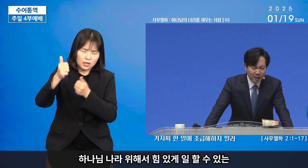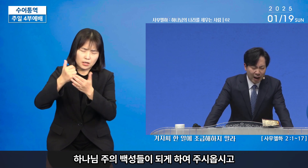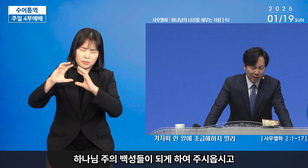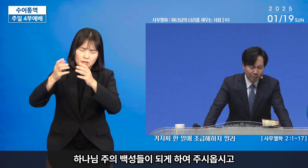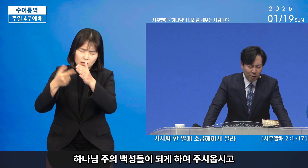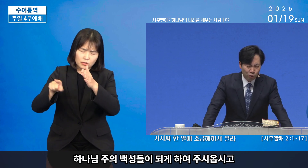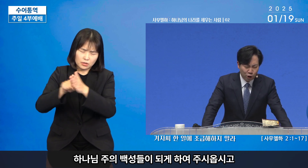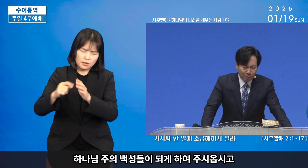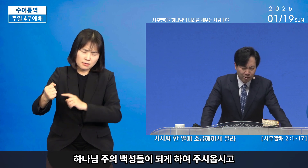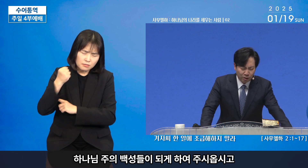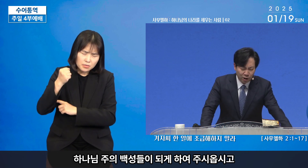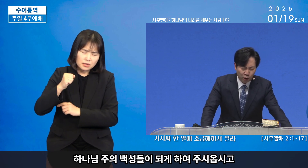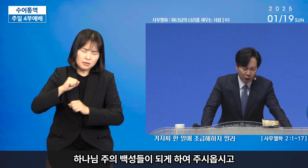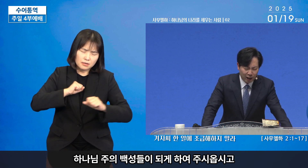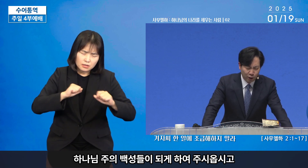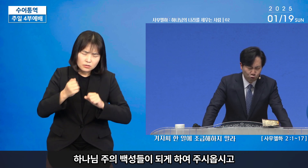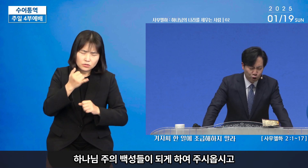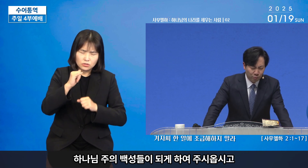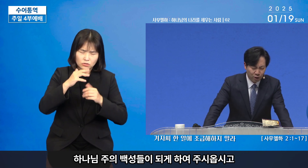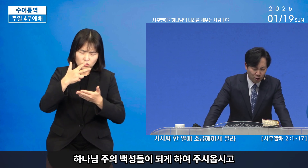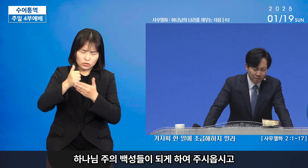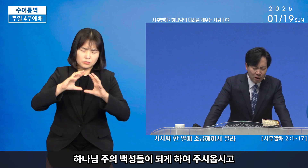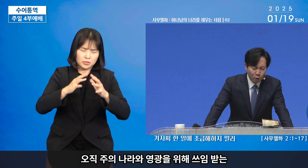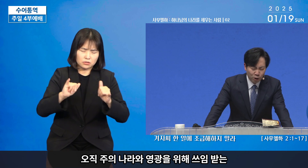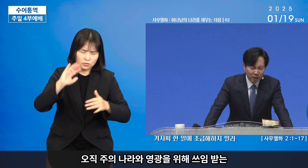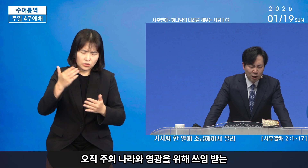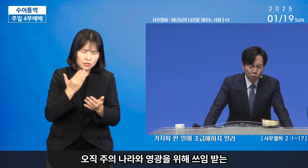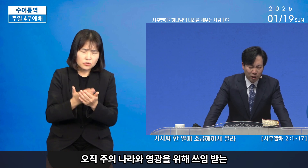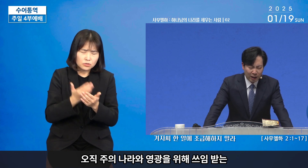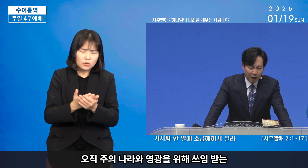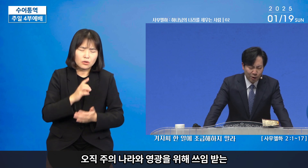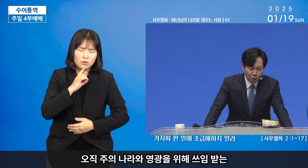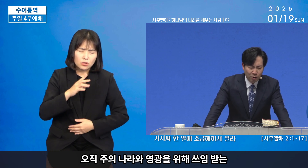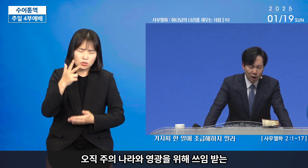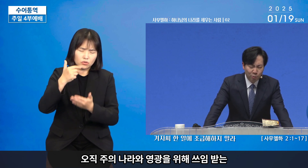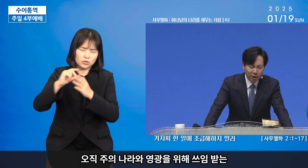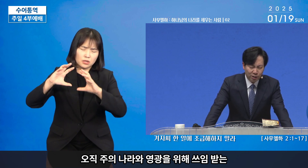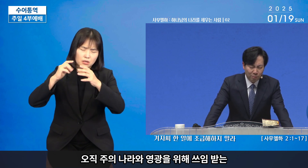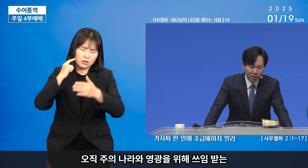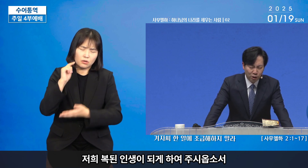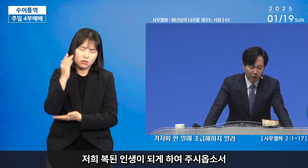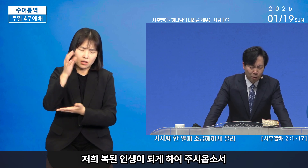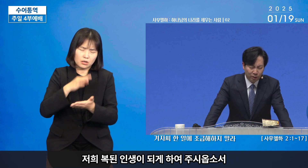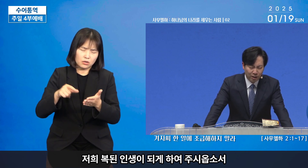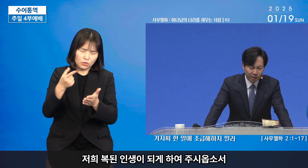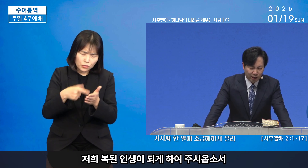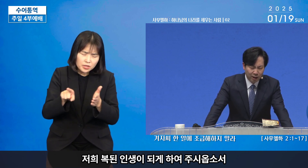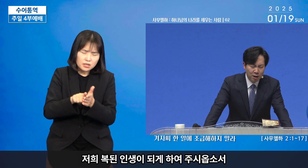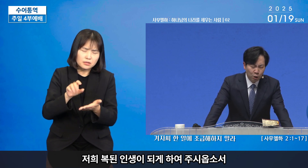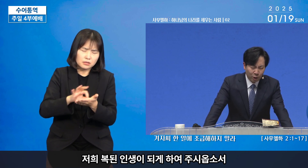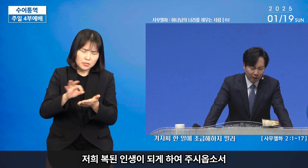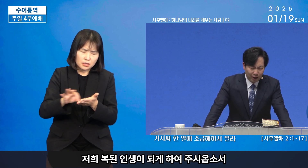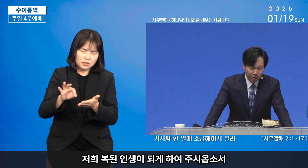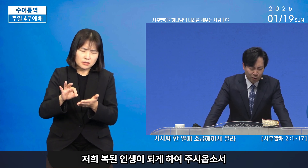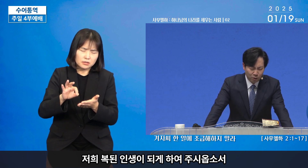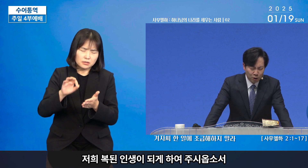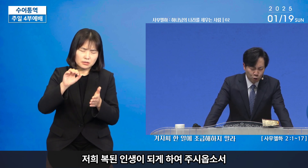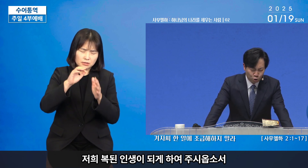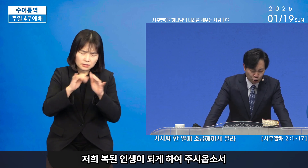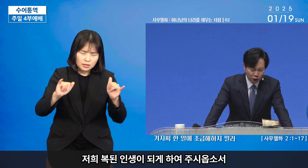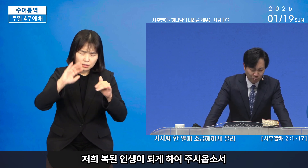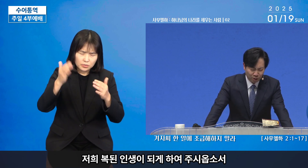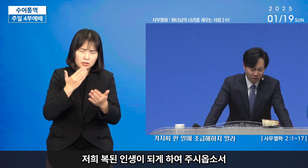있는 하나님 주의 백성들이 되게 하여 주시옵시고 오직 주의 나라와 영광을 위해 쓰임받는 저의 복된 인생이 되게